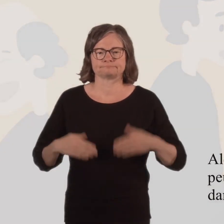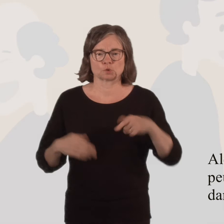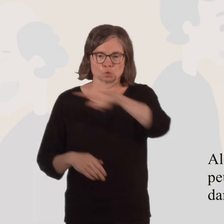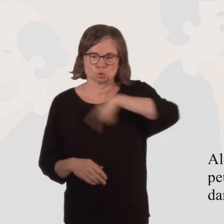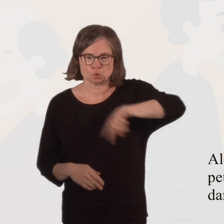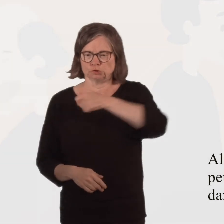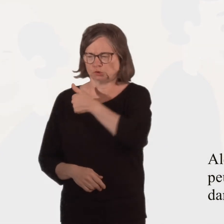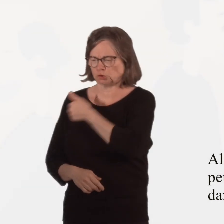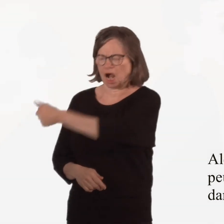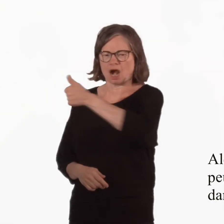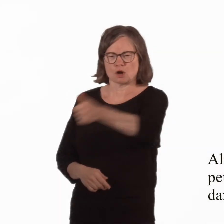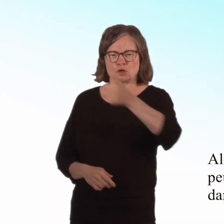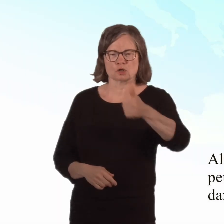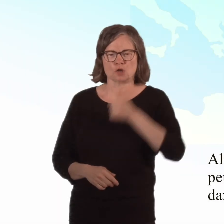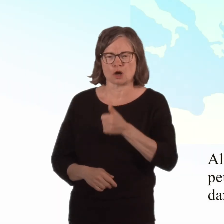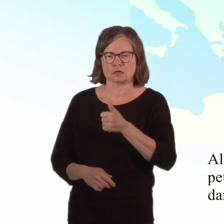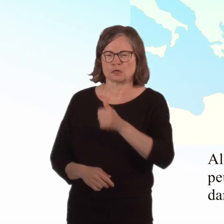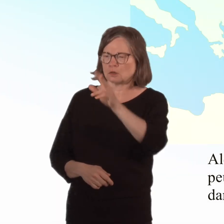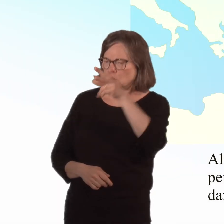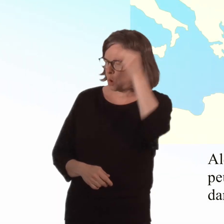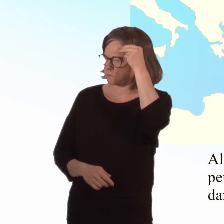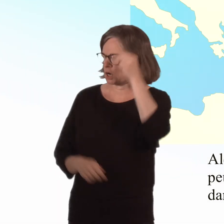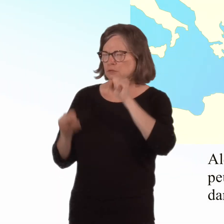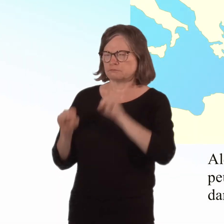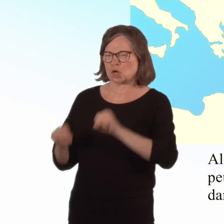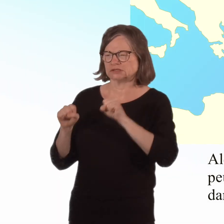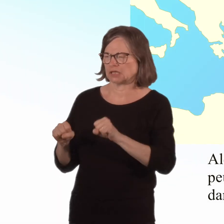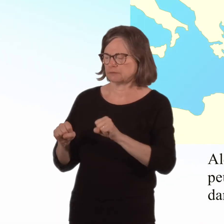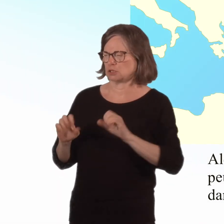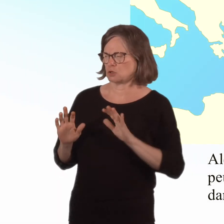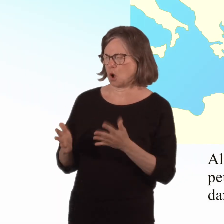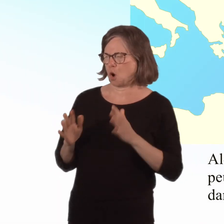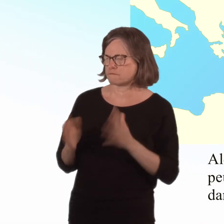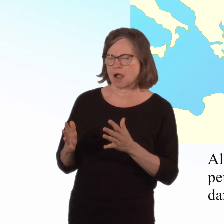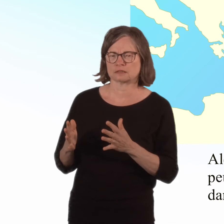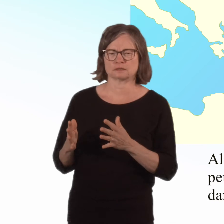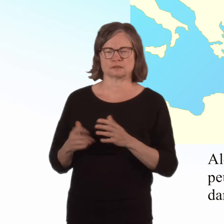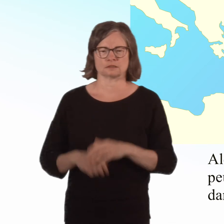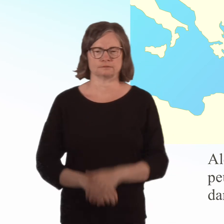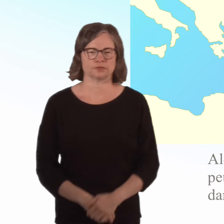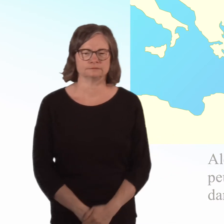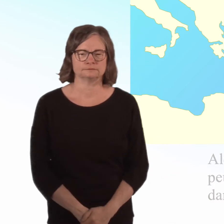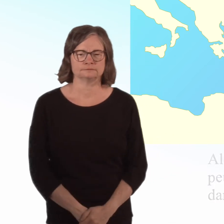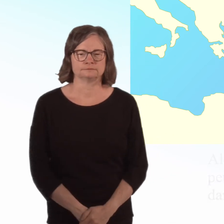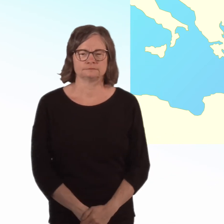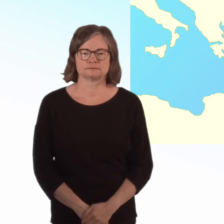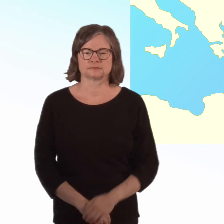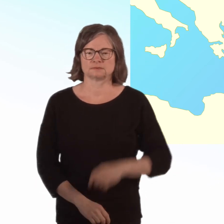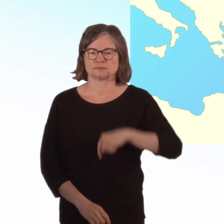Alors comment chacun de nous peut-il les entendre parler dans la langue de ses parents? Nous